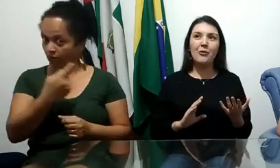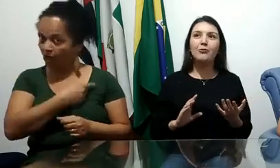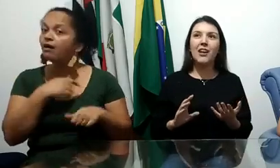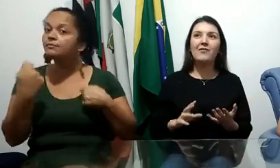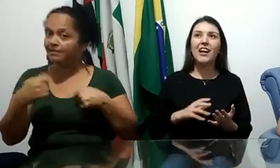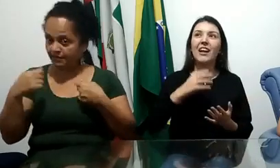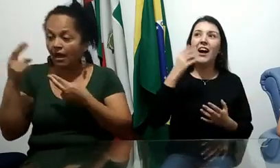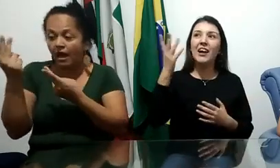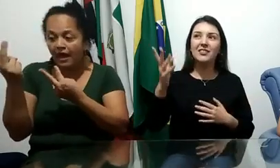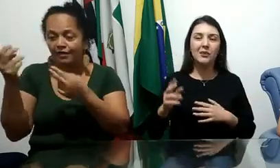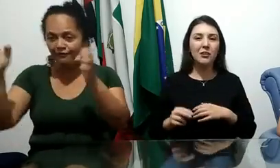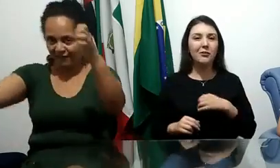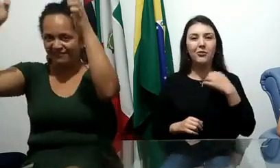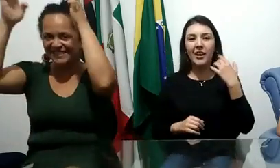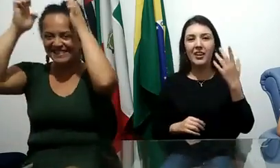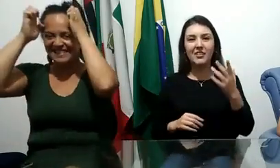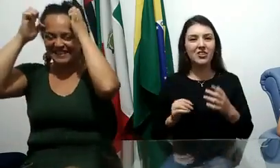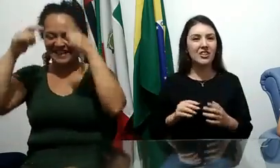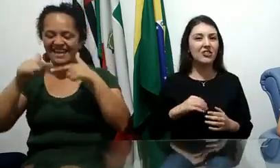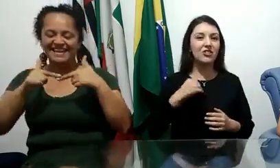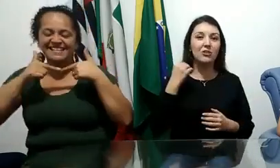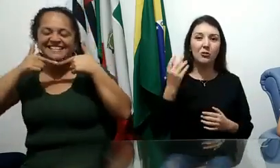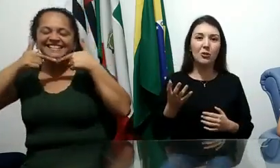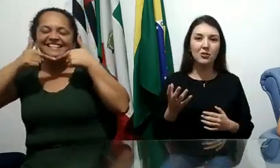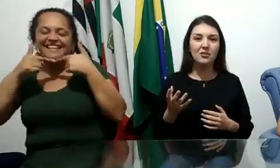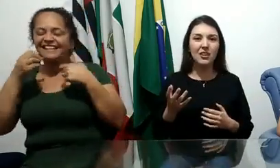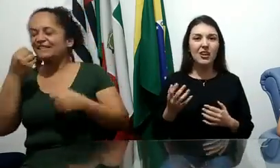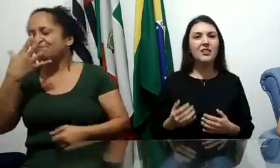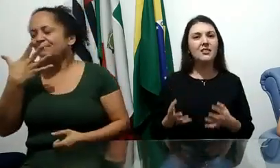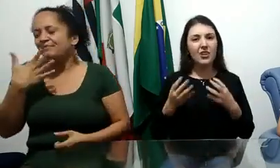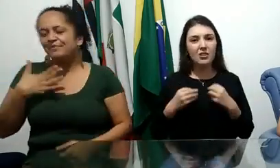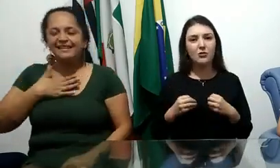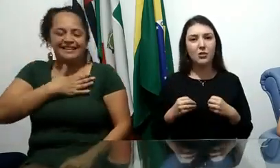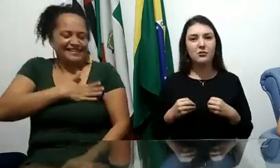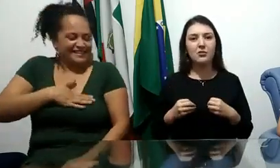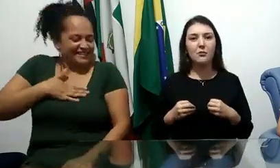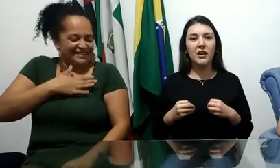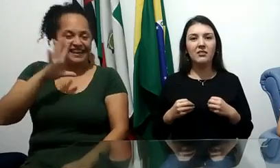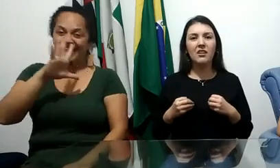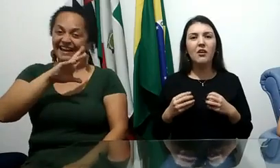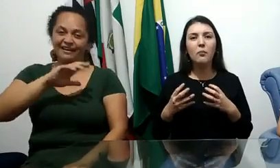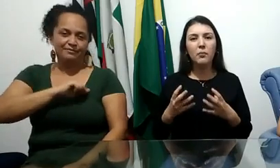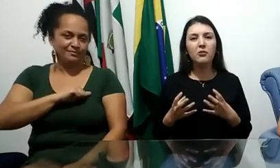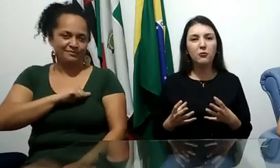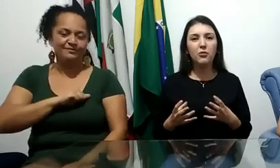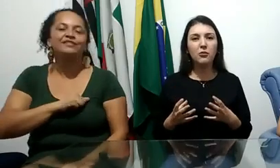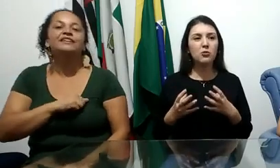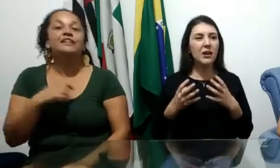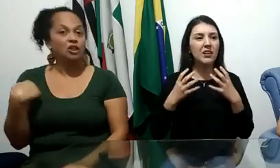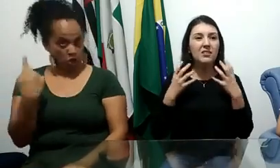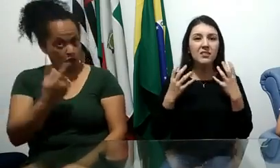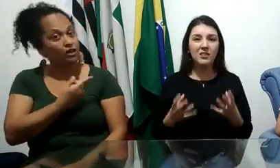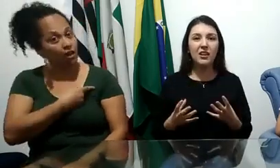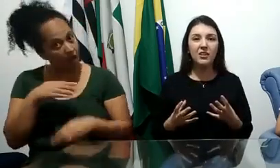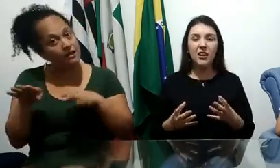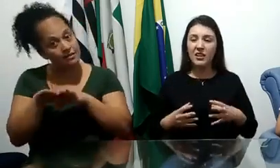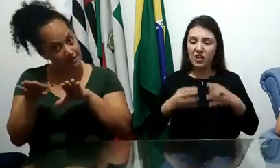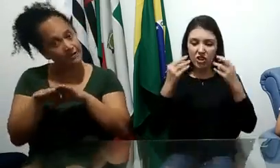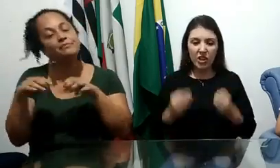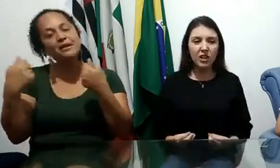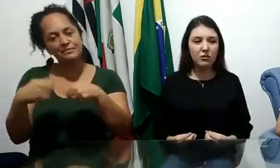que ela encontrava graça, benevolência diante de todos, que seja o nosso também, tenha um perfil de uma